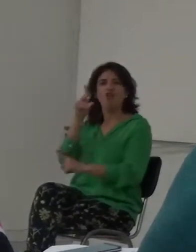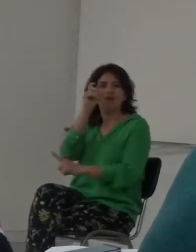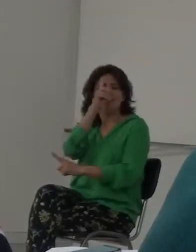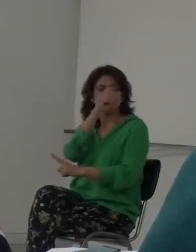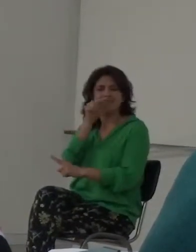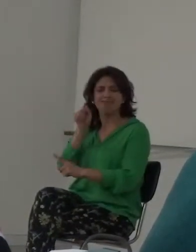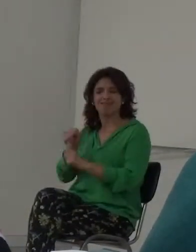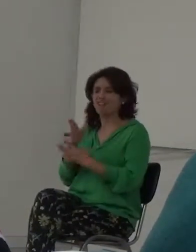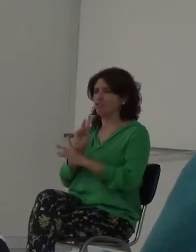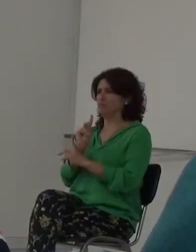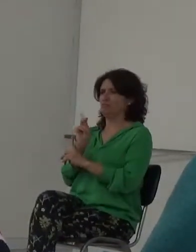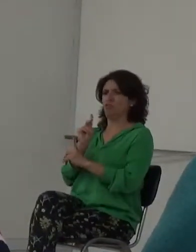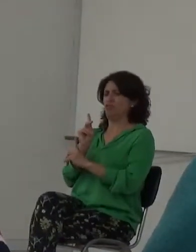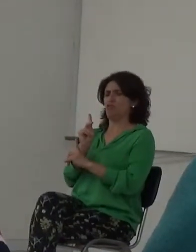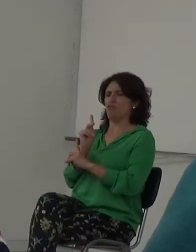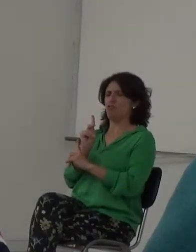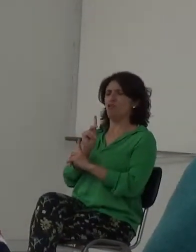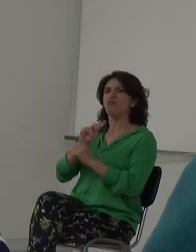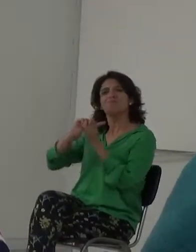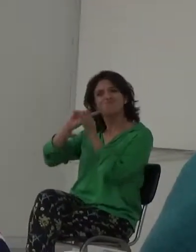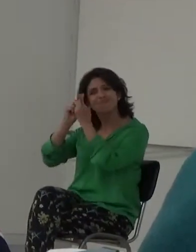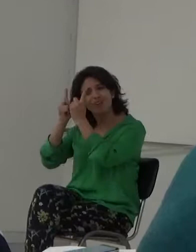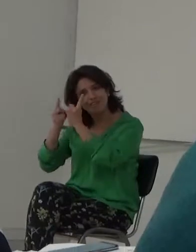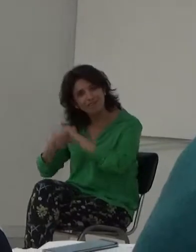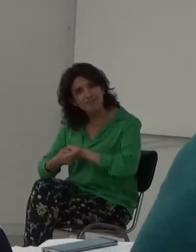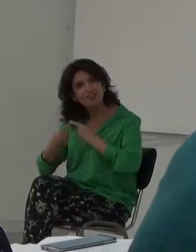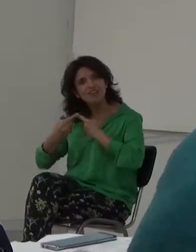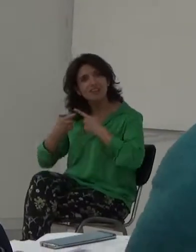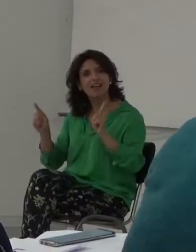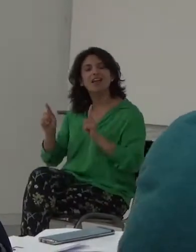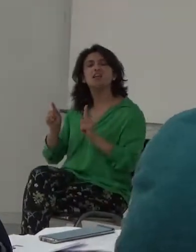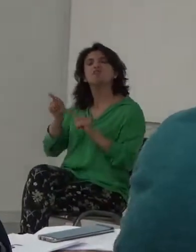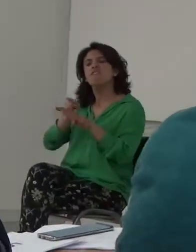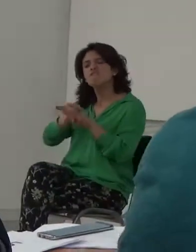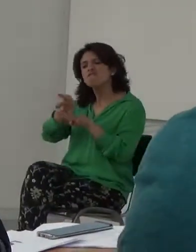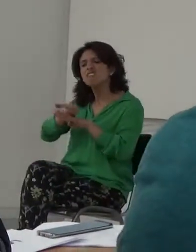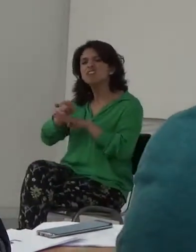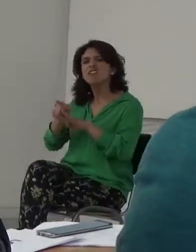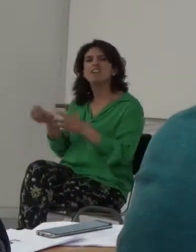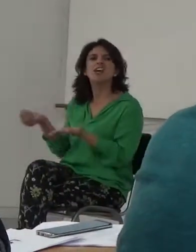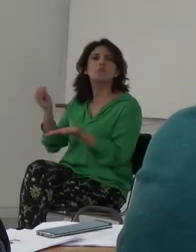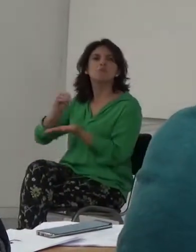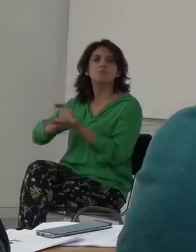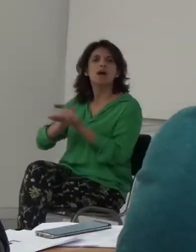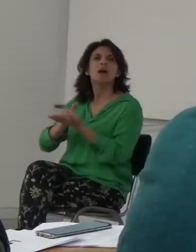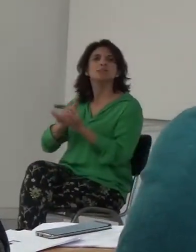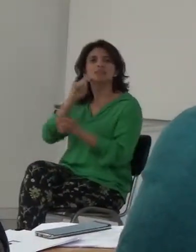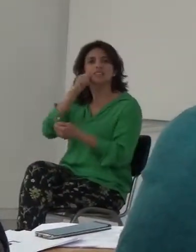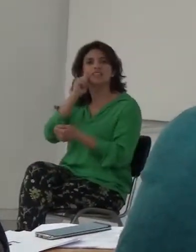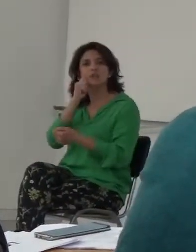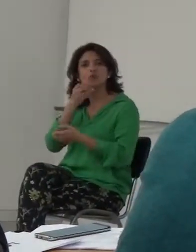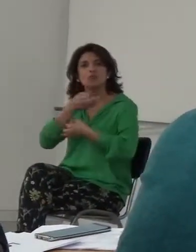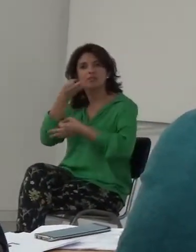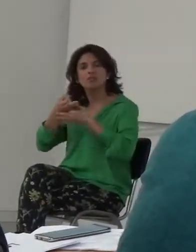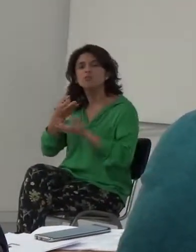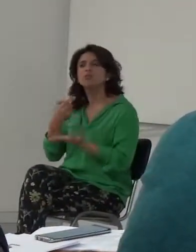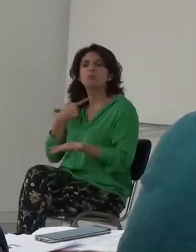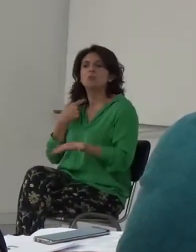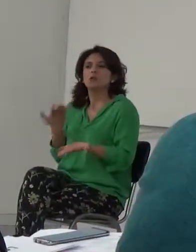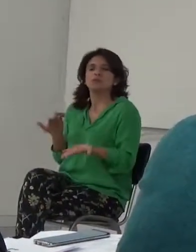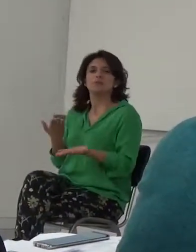en ella. Al contrario, es un dato, una variable más a considerar para los tipos de discursos que se están presentando. ¿Por